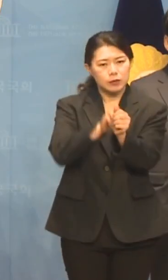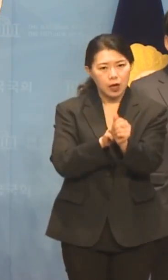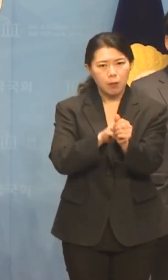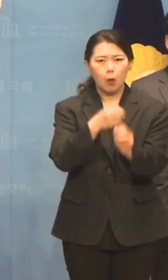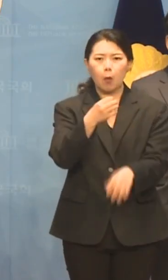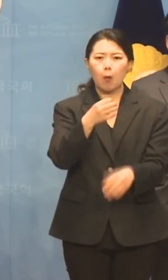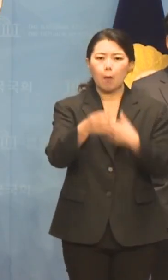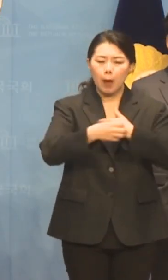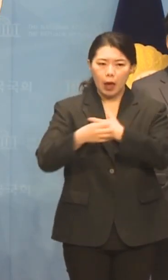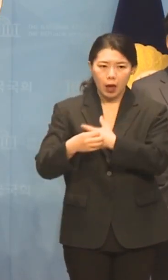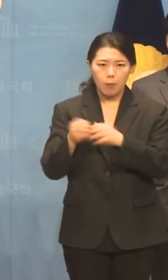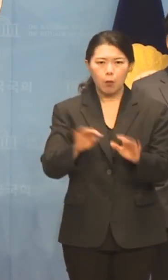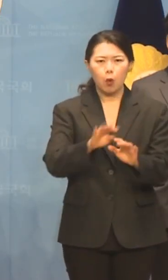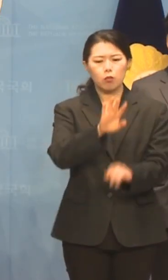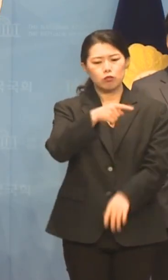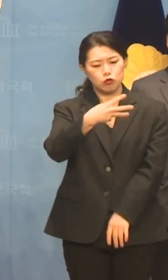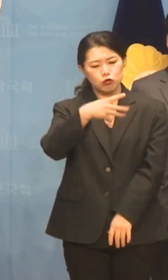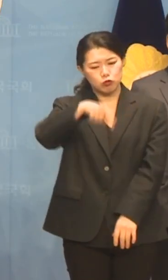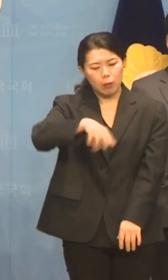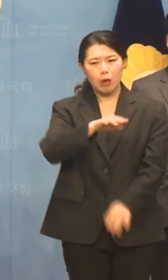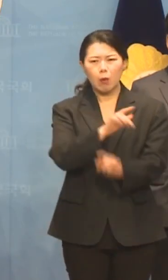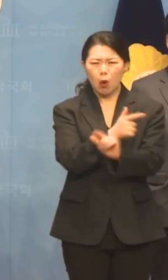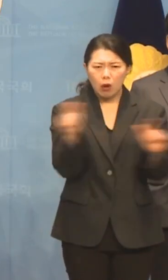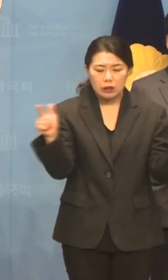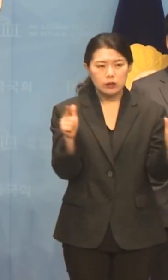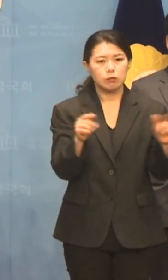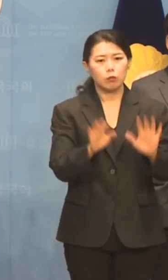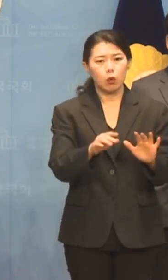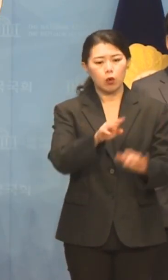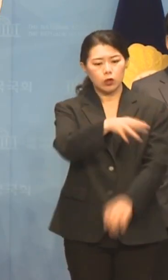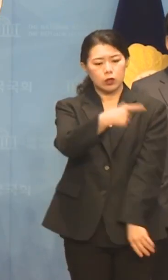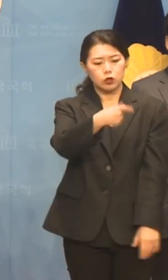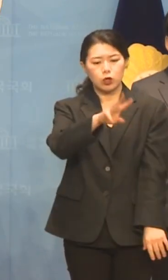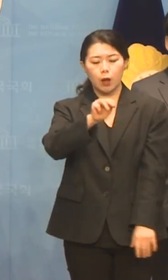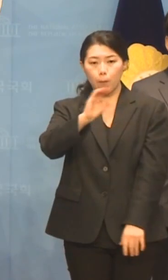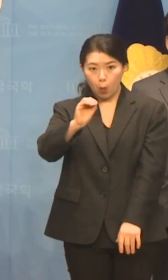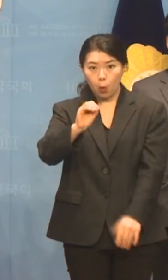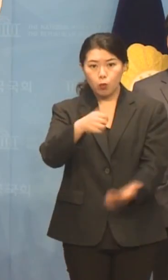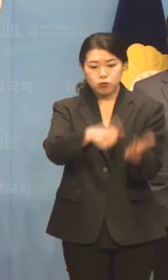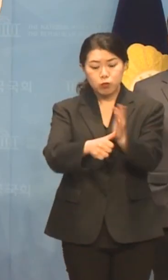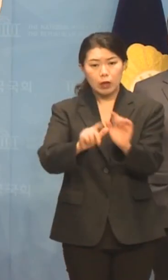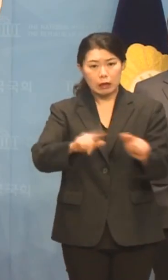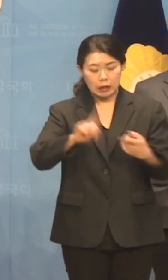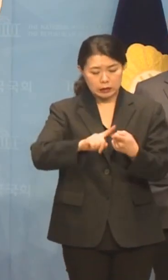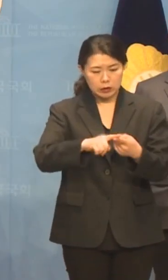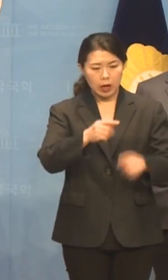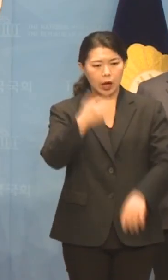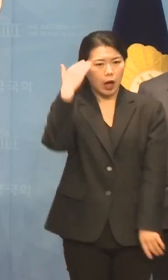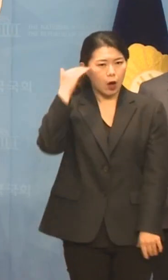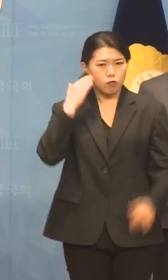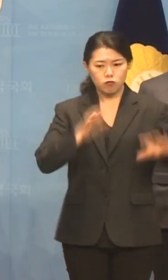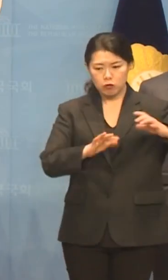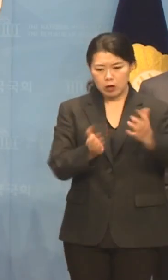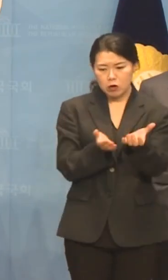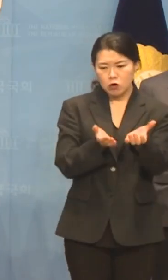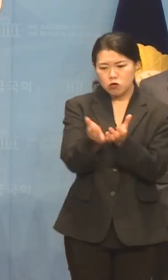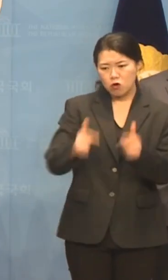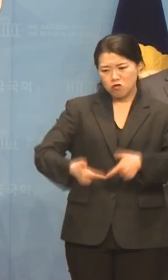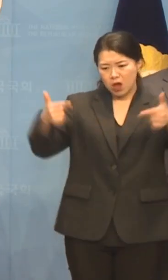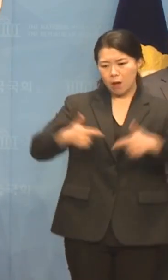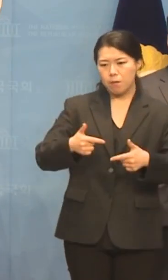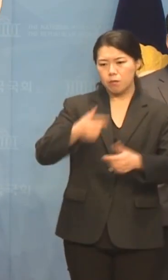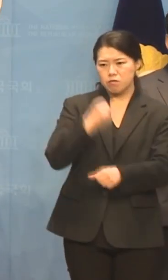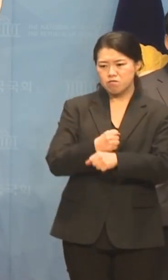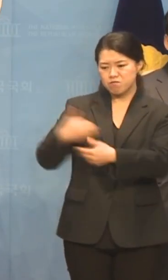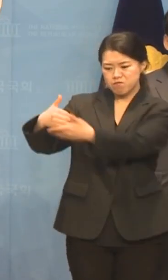블루베리, 딸기, 핵과류, 당근과 GMO 제품 등에 대해 사실상 한국 정부의 수입 확대를